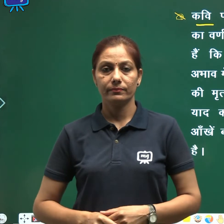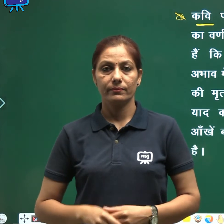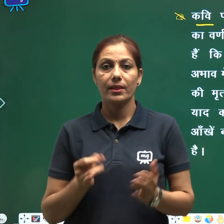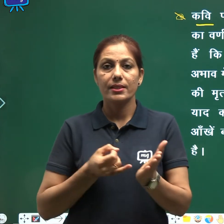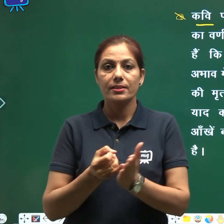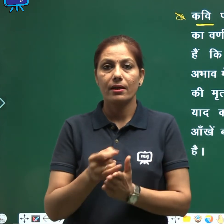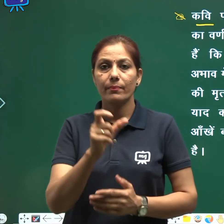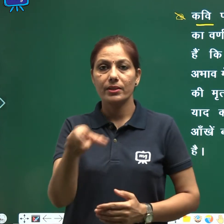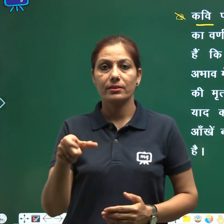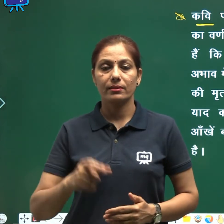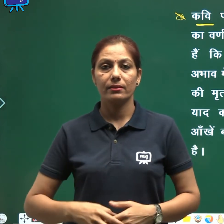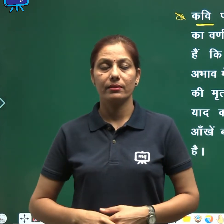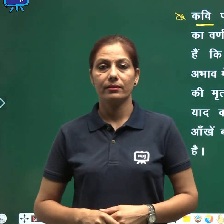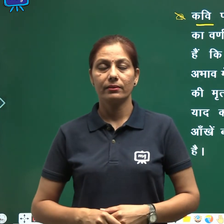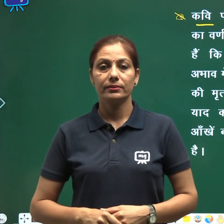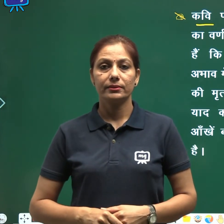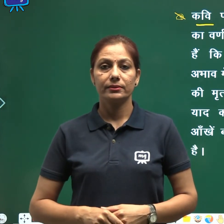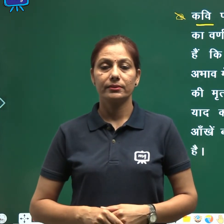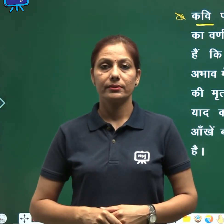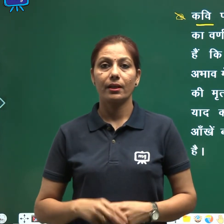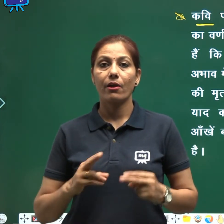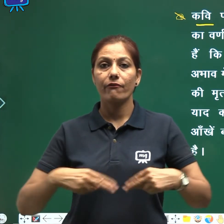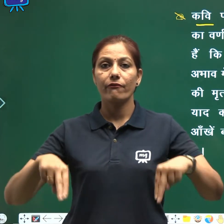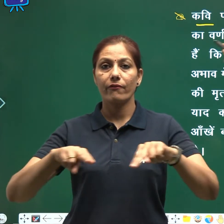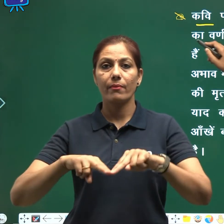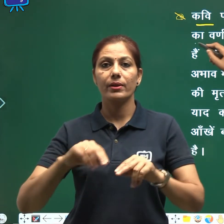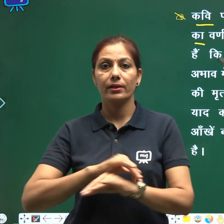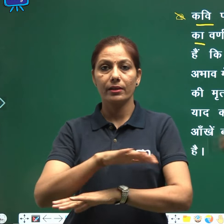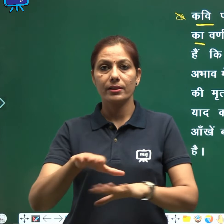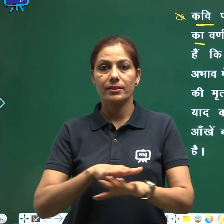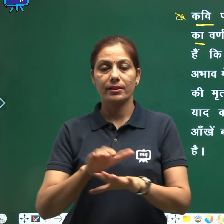किसान की पारिवारिक स्थिति का